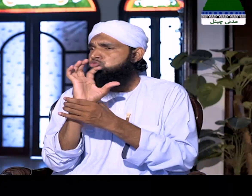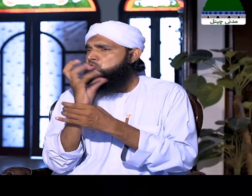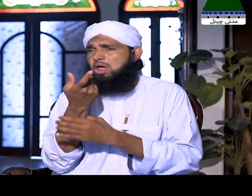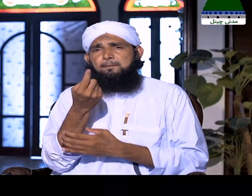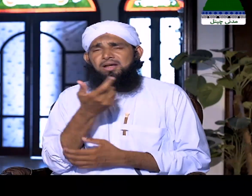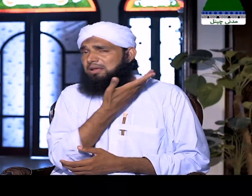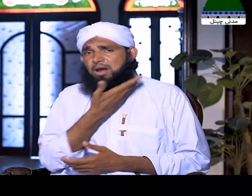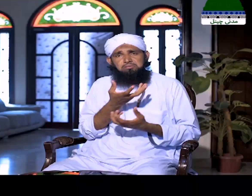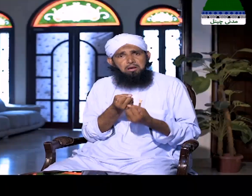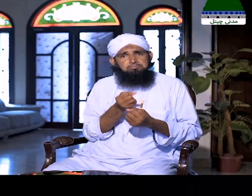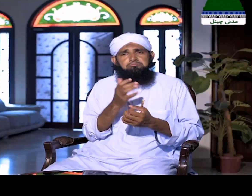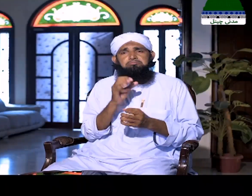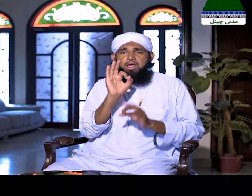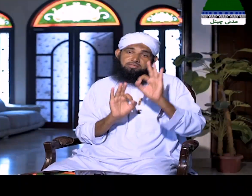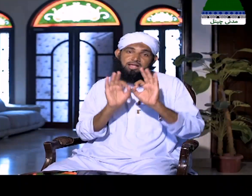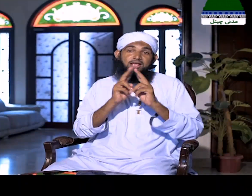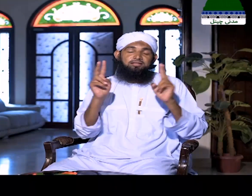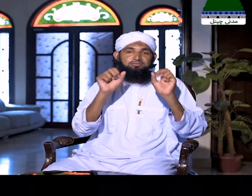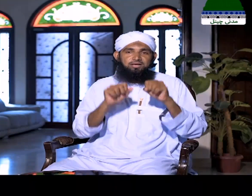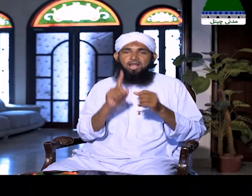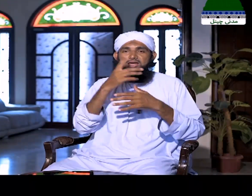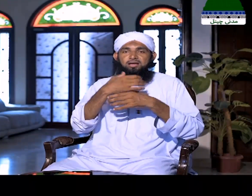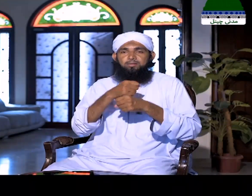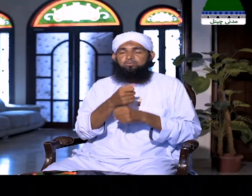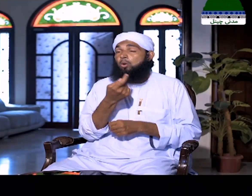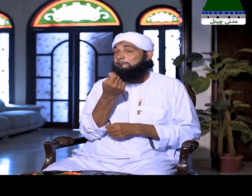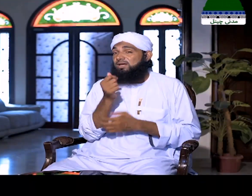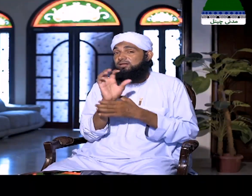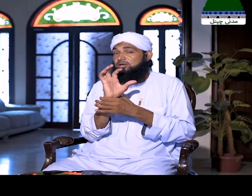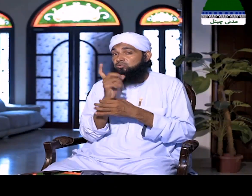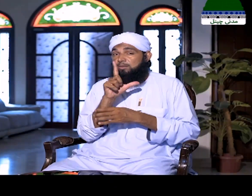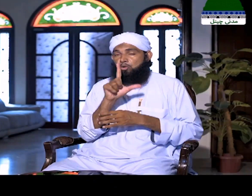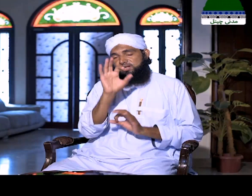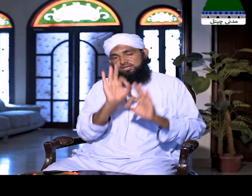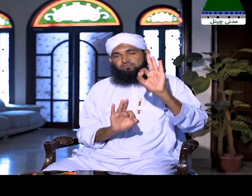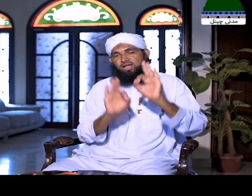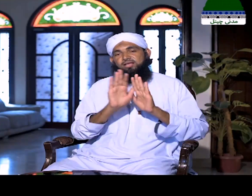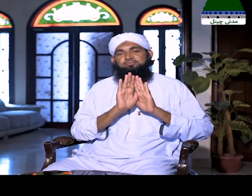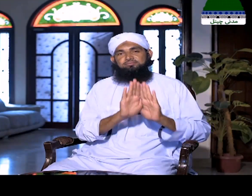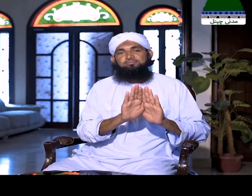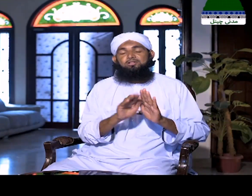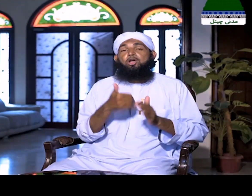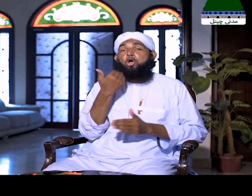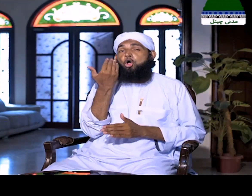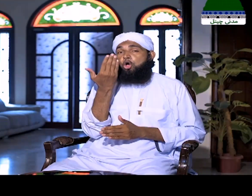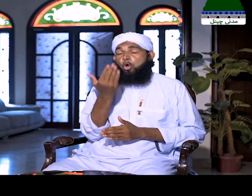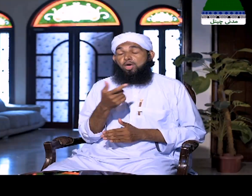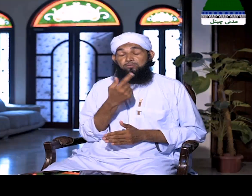دنیا کے مال سے کتنا بچتے تھے۔ اللہ پاک ہمیں بھی مال دنیا کی محبت سے چھٹکارا عطا فرمائے اور